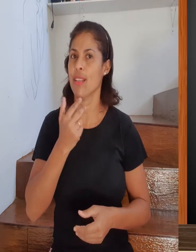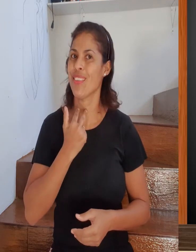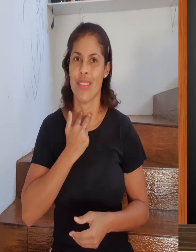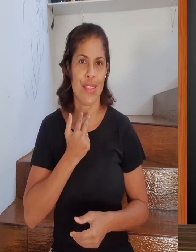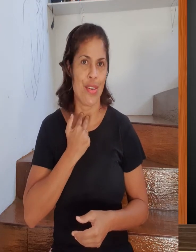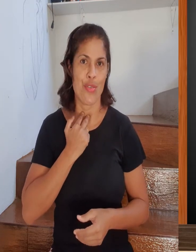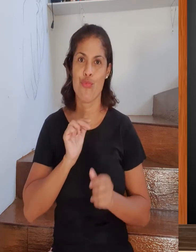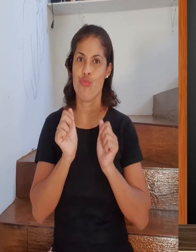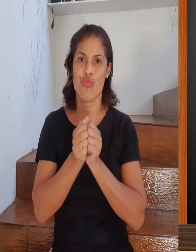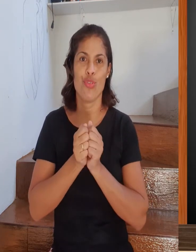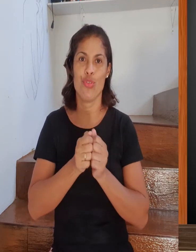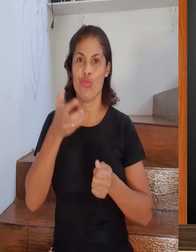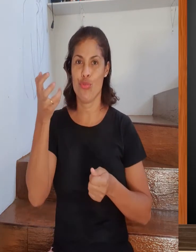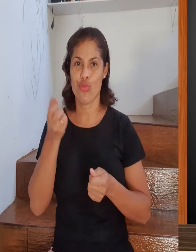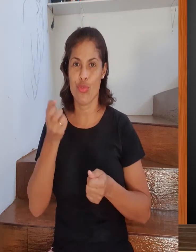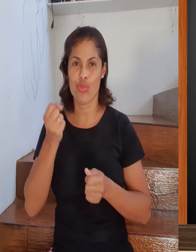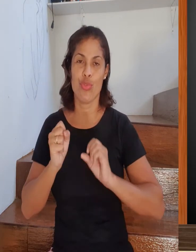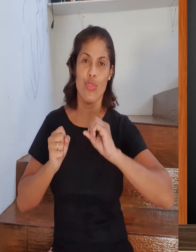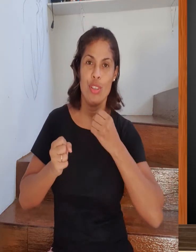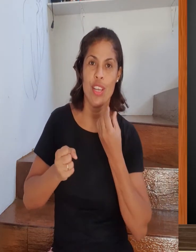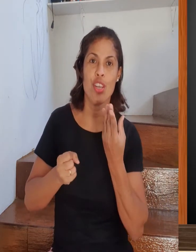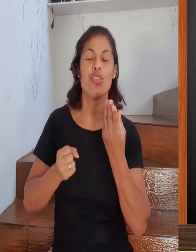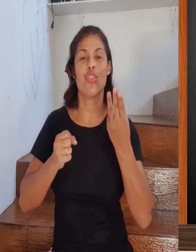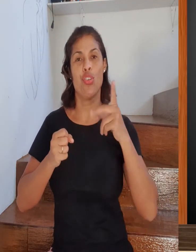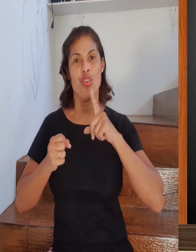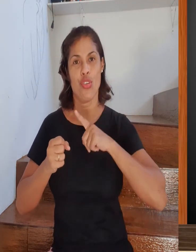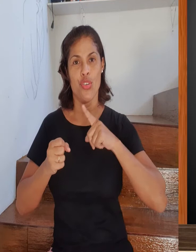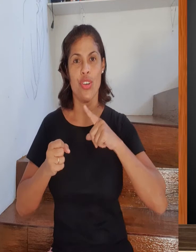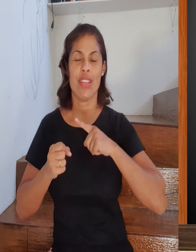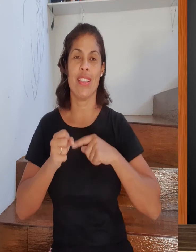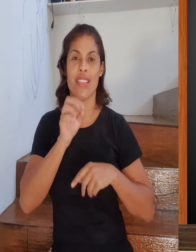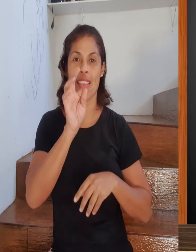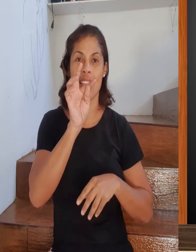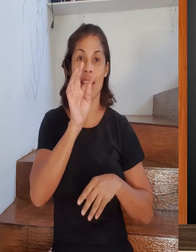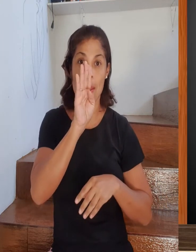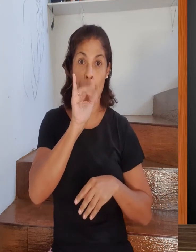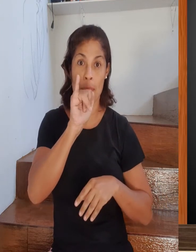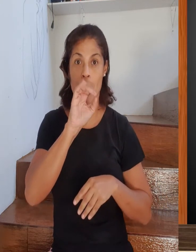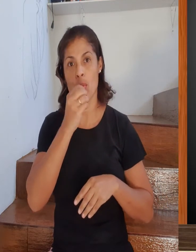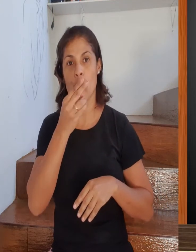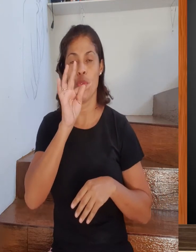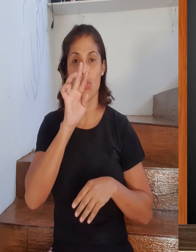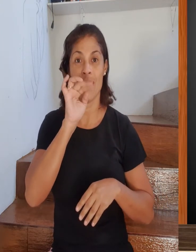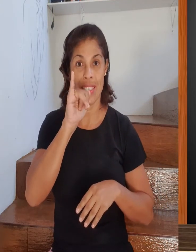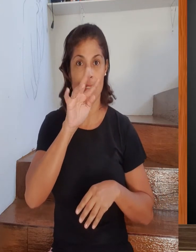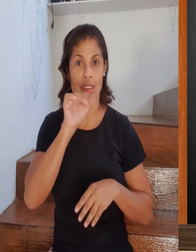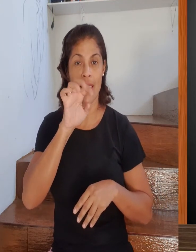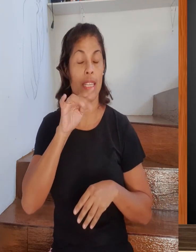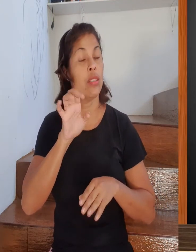ser administrados juntamente com leite ou alimentos que tenham íons bi ou trivalentes. Mas